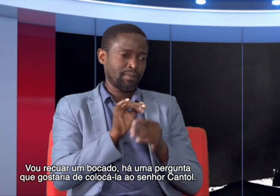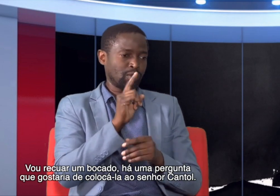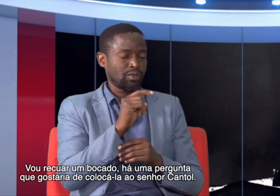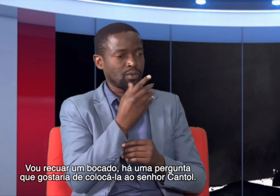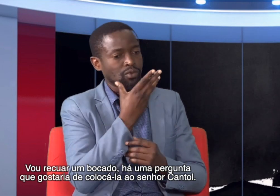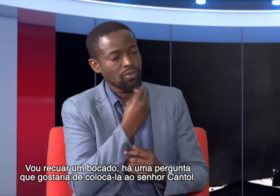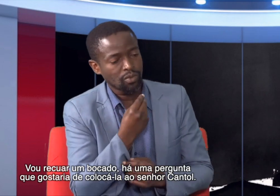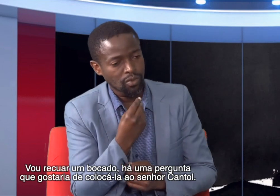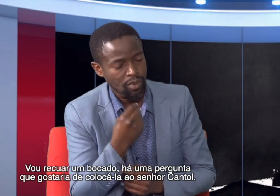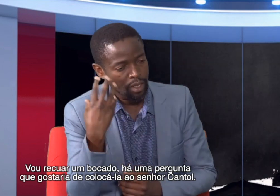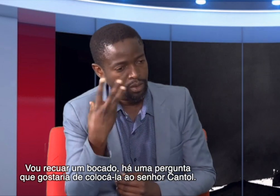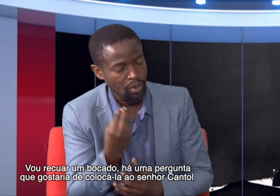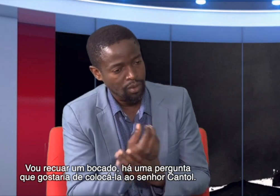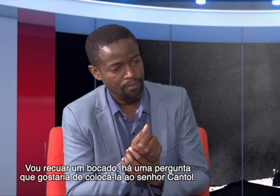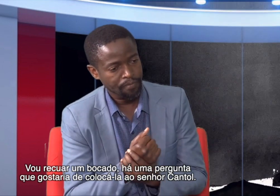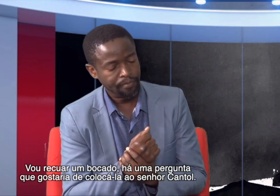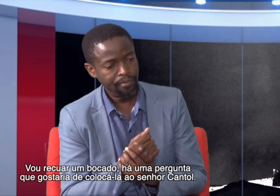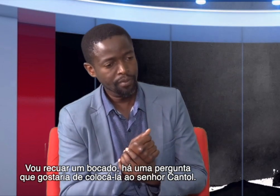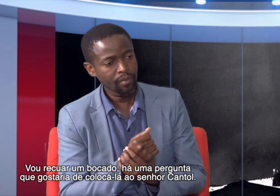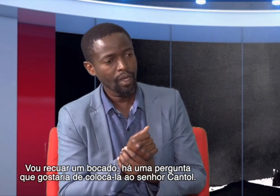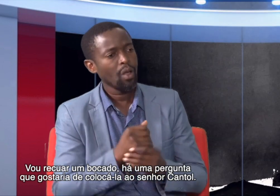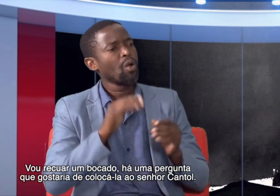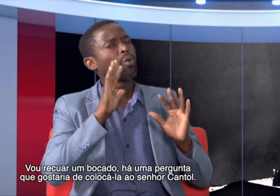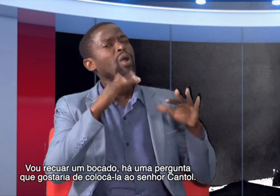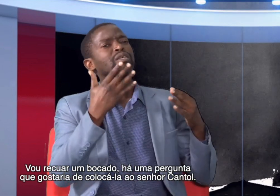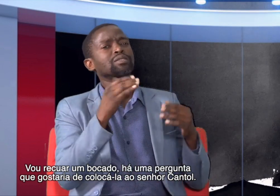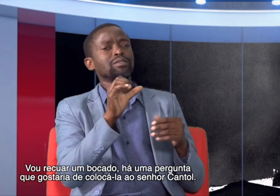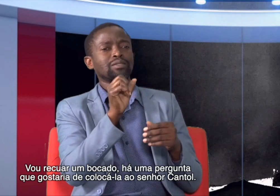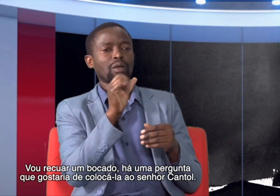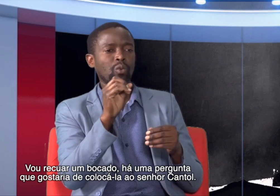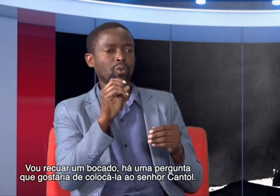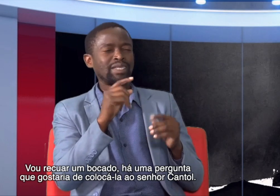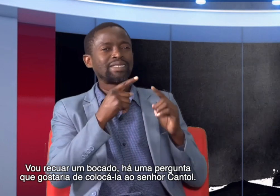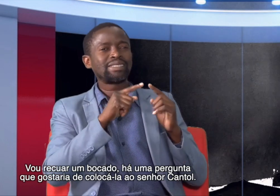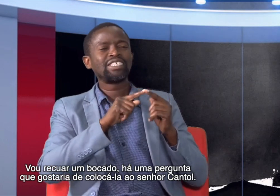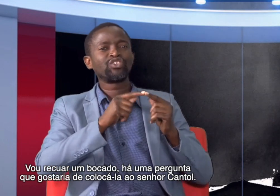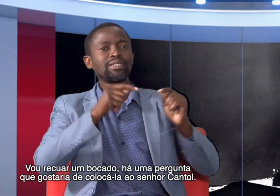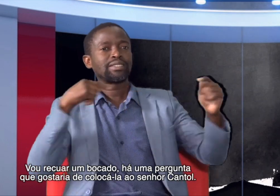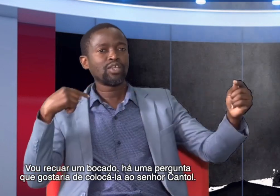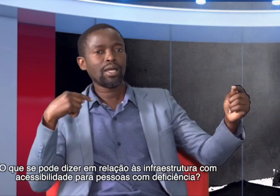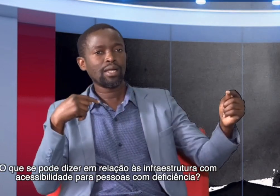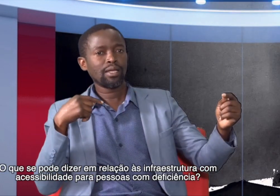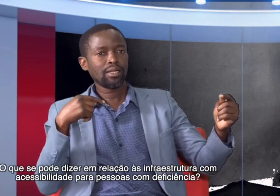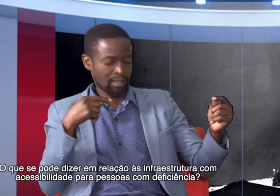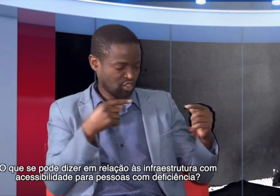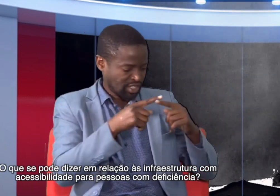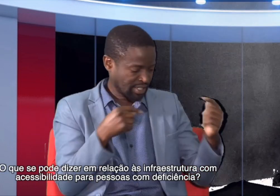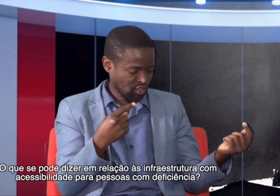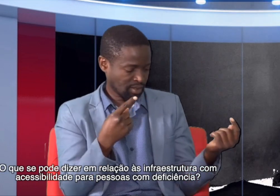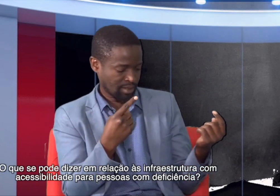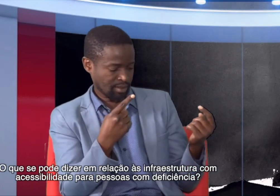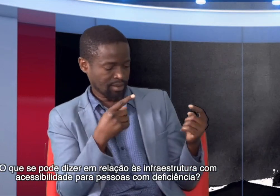Gostaria de voltar um pouco a uma pergunta que gostaríamos de fazer ao senhor Cantone. Nós gostaríamos de